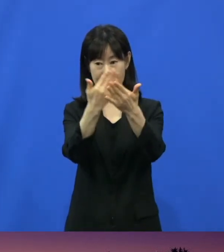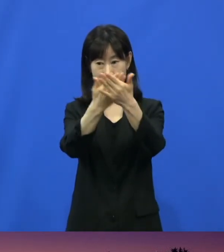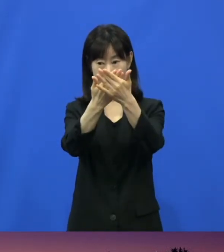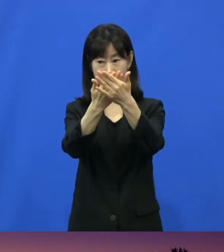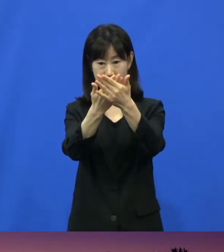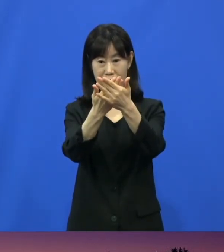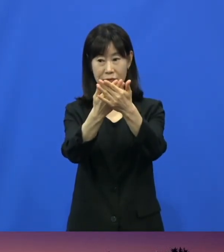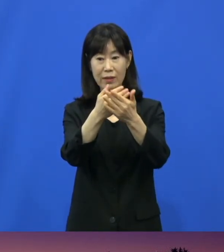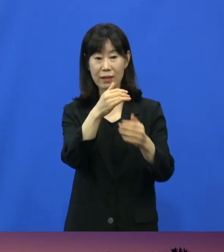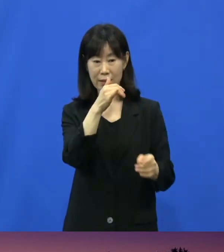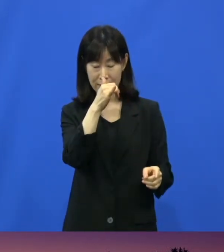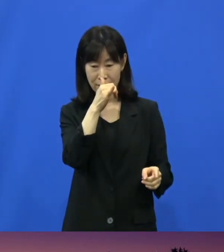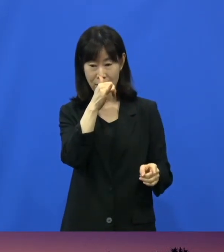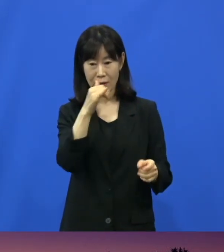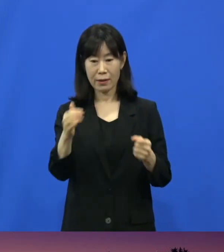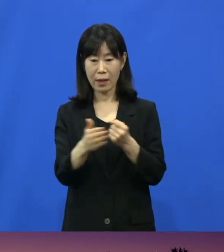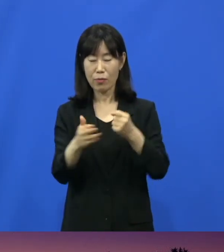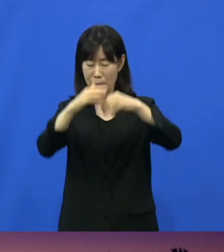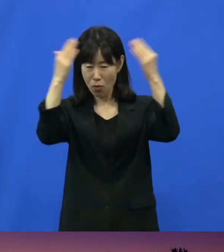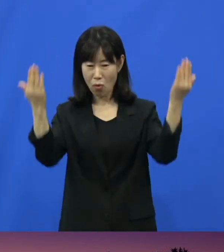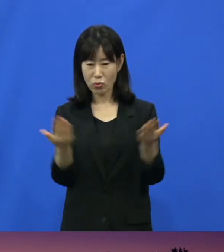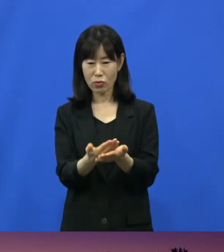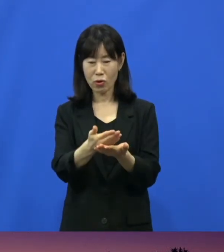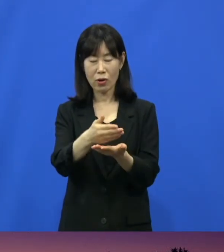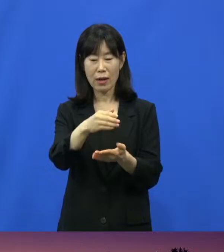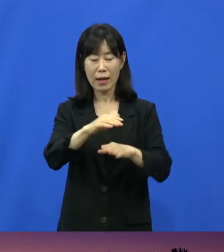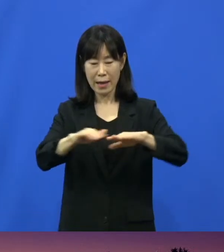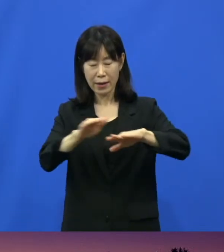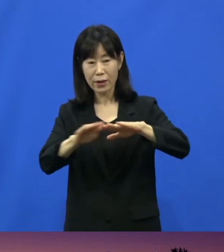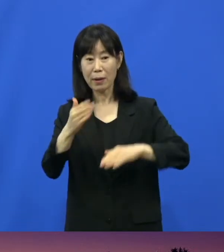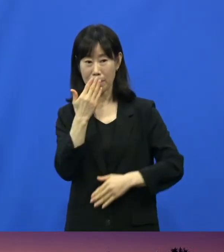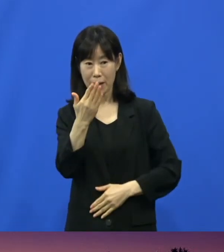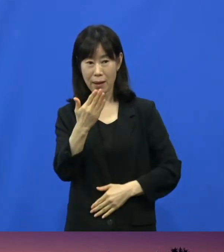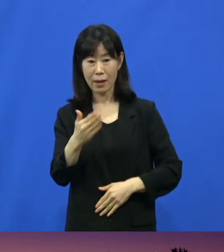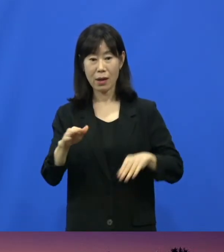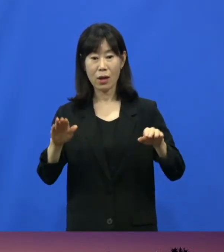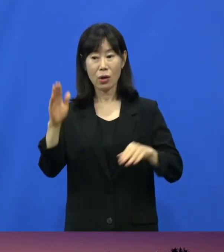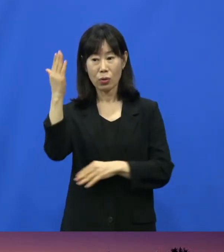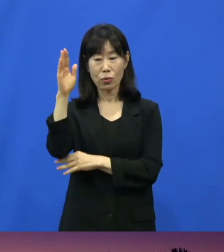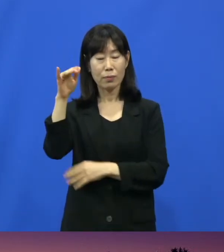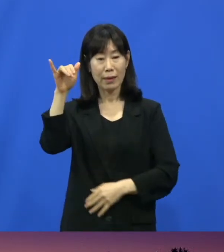오버하죠. 오늘 현대 과학 문명이 엄청나잖아요, 여러분. 이제 AI가 이제